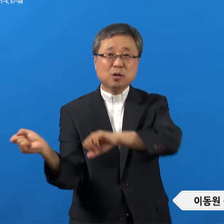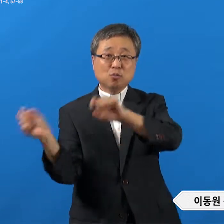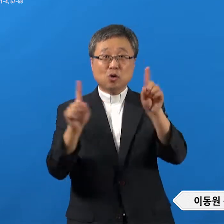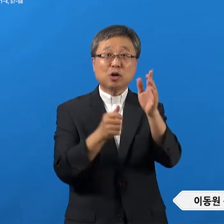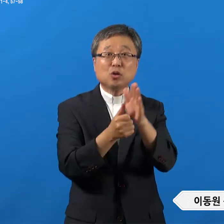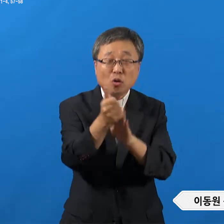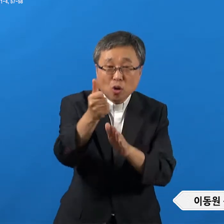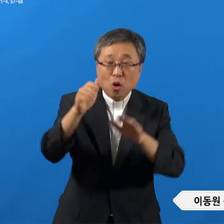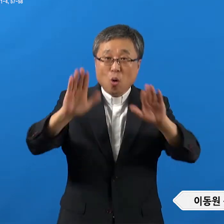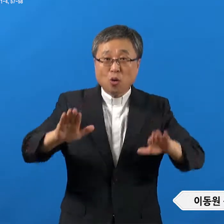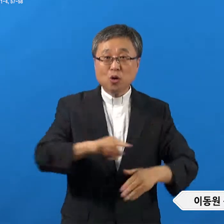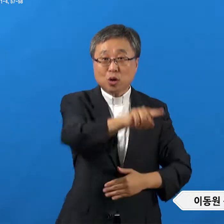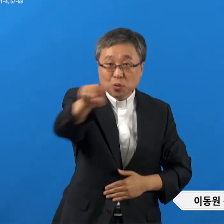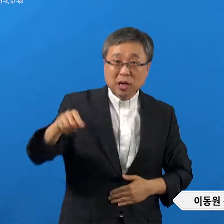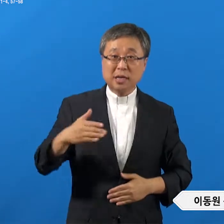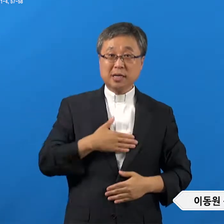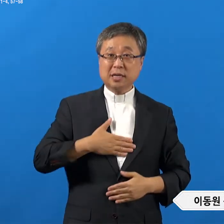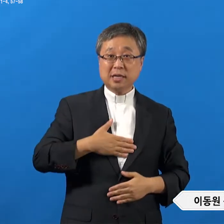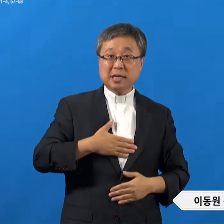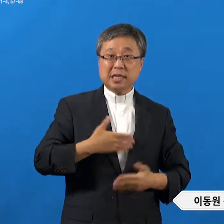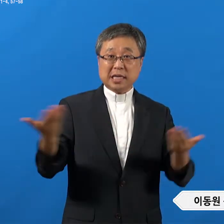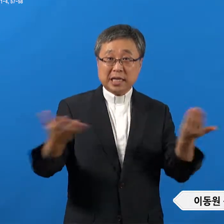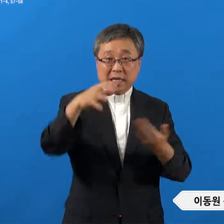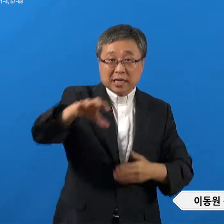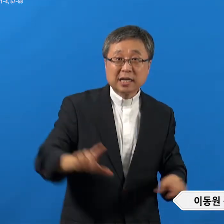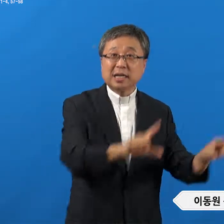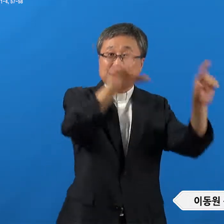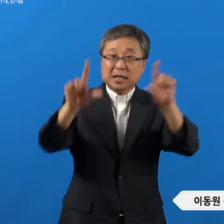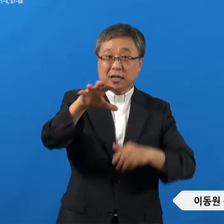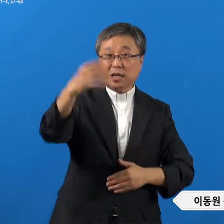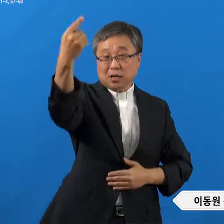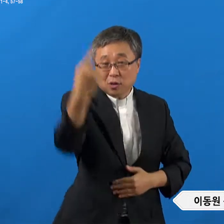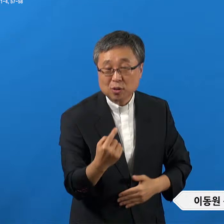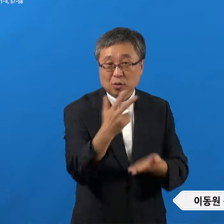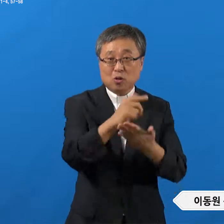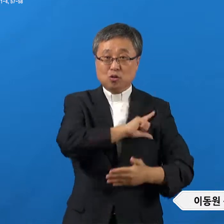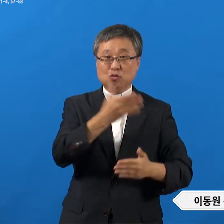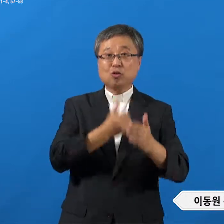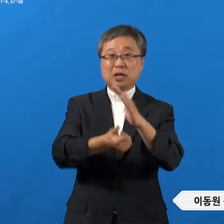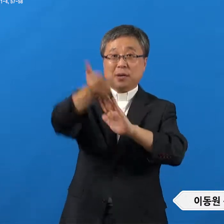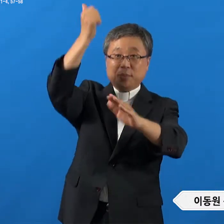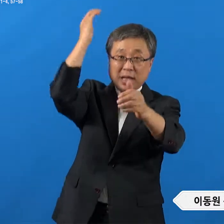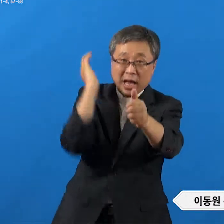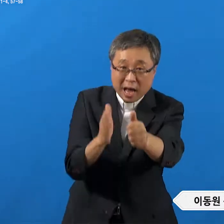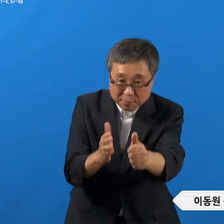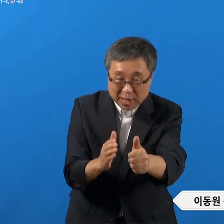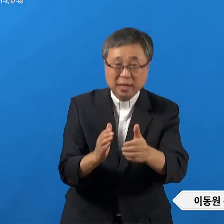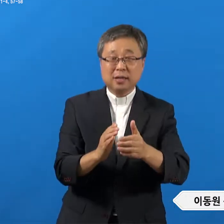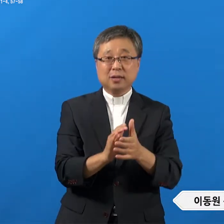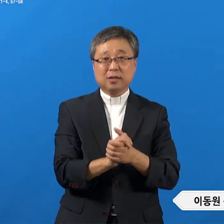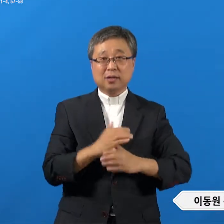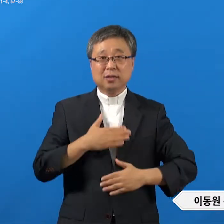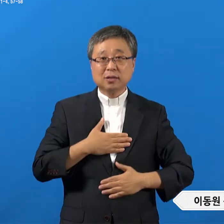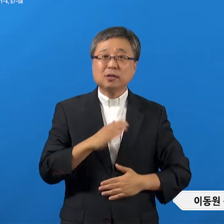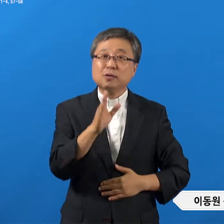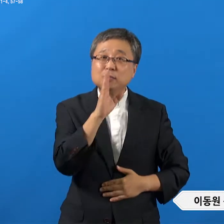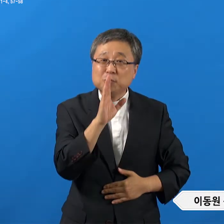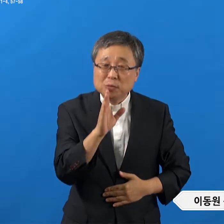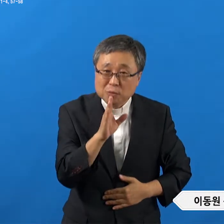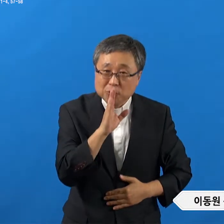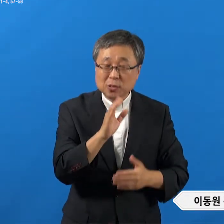부활의 소망이 오늘 여러분과 저의 일터에 삶의 장에 임하시기를 주의 이름으로 축복합니다. 해피